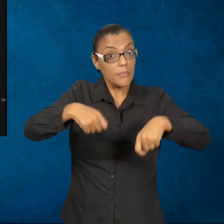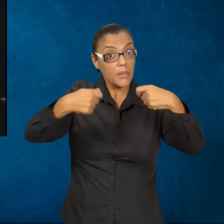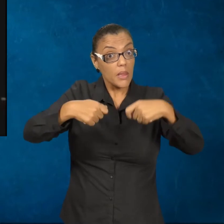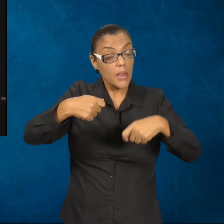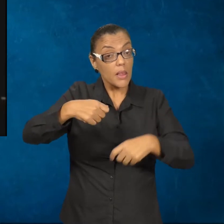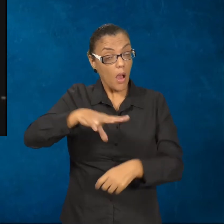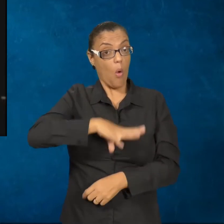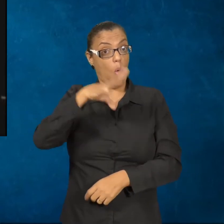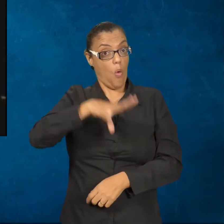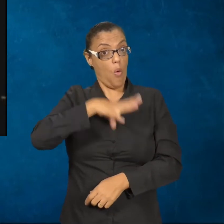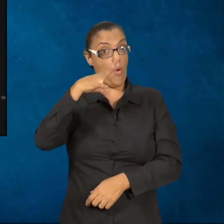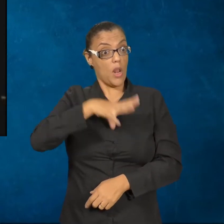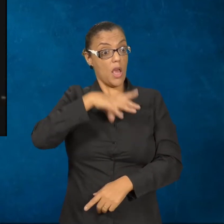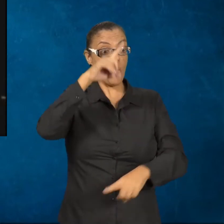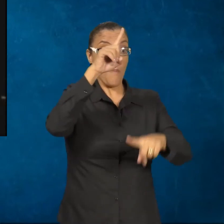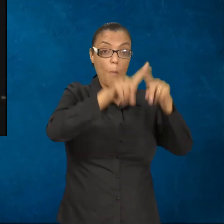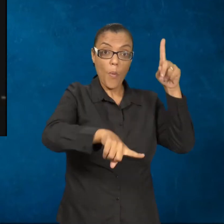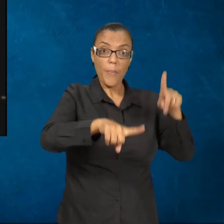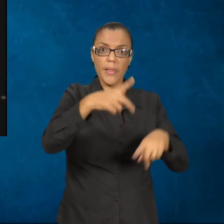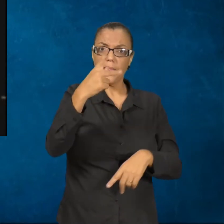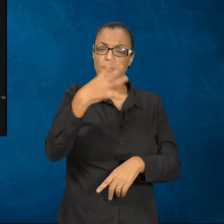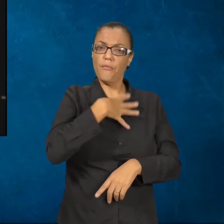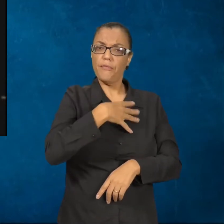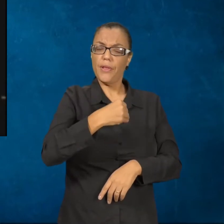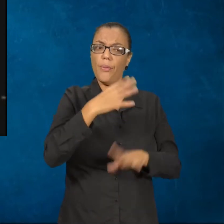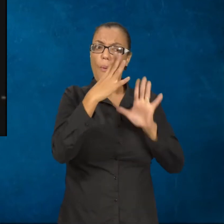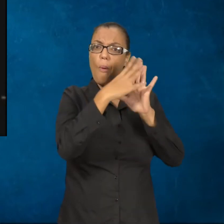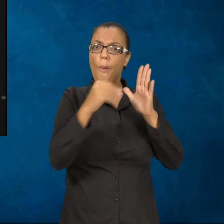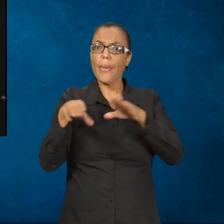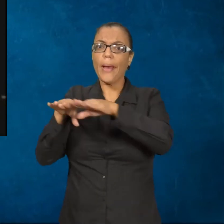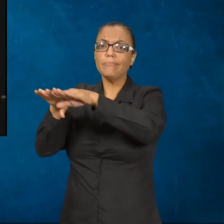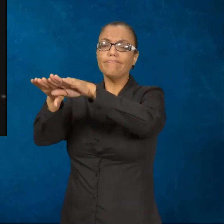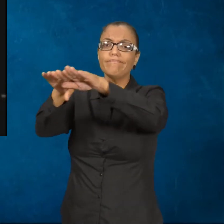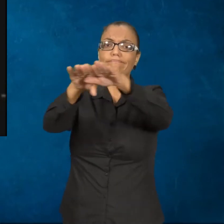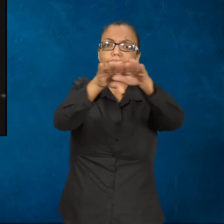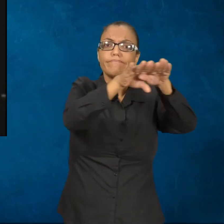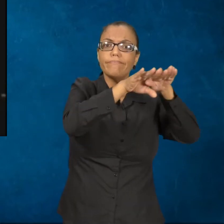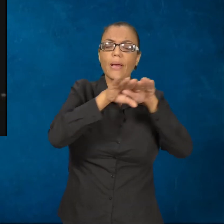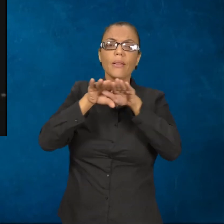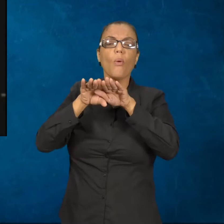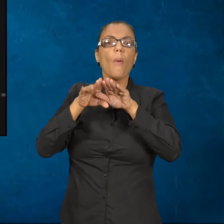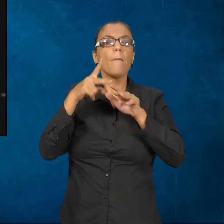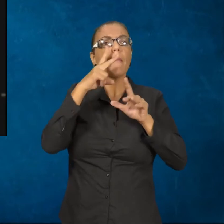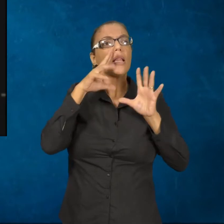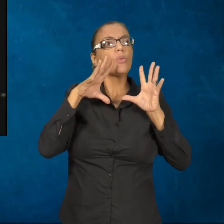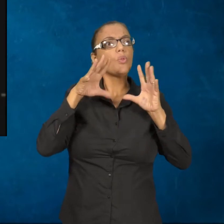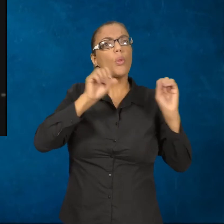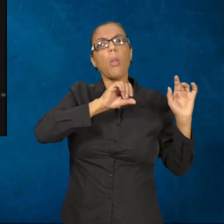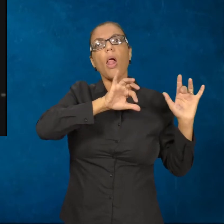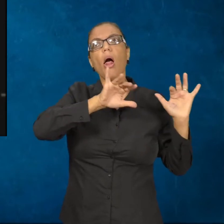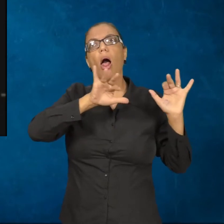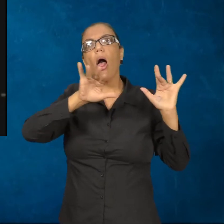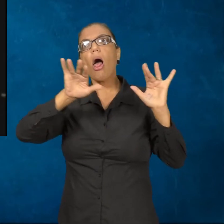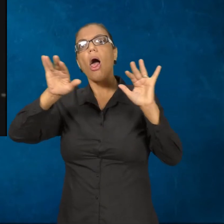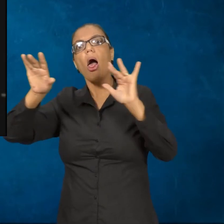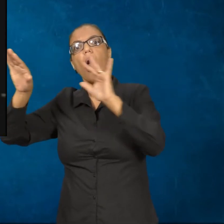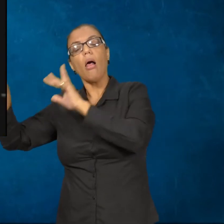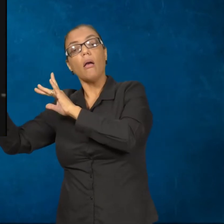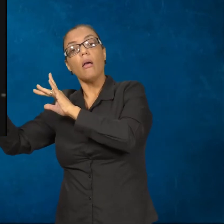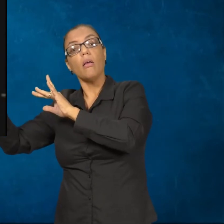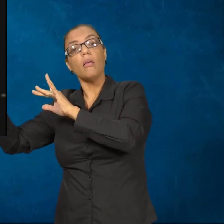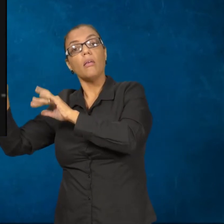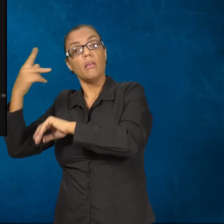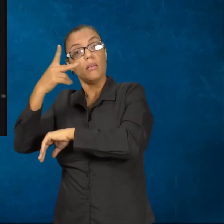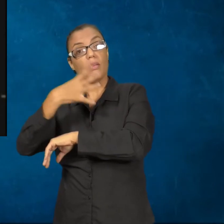tenham coragem de remar contra a correnteza. Porque a correnteza está arrastando todo mundo para um